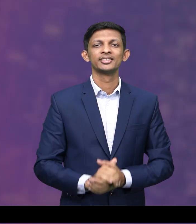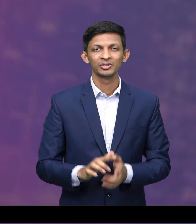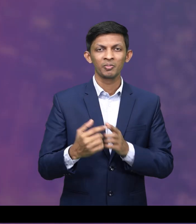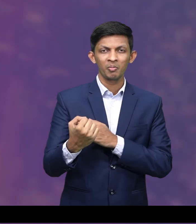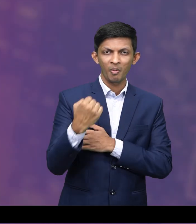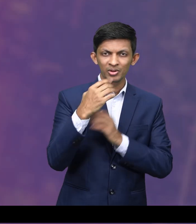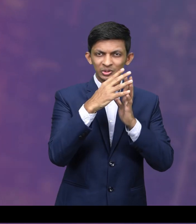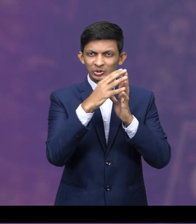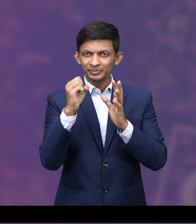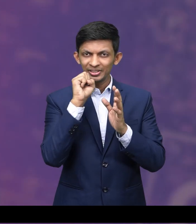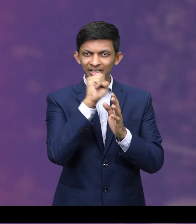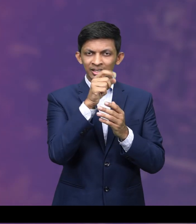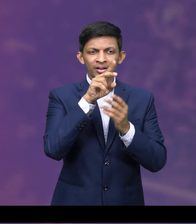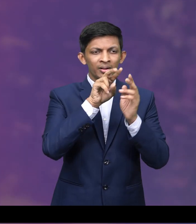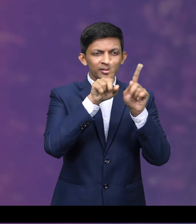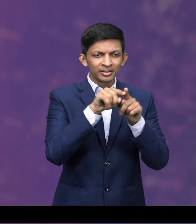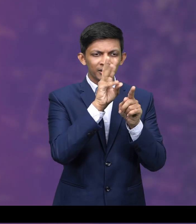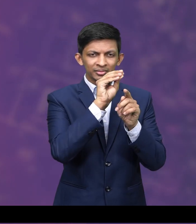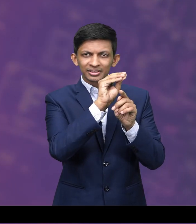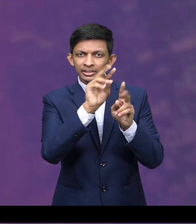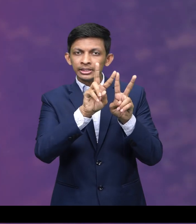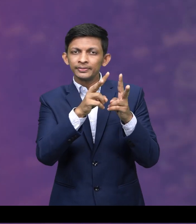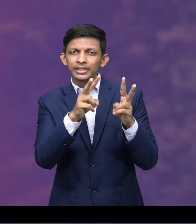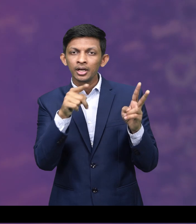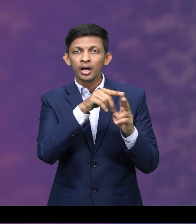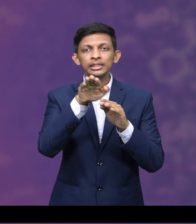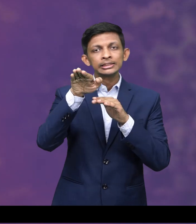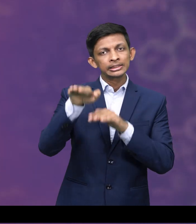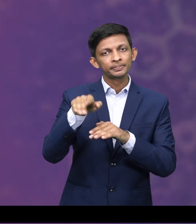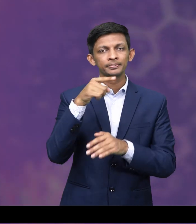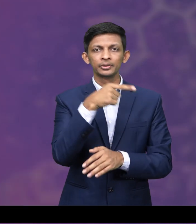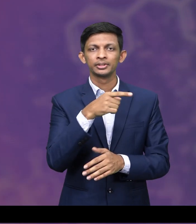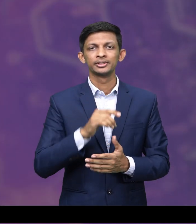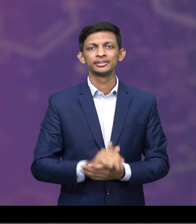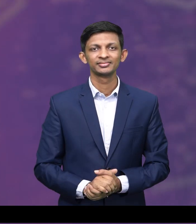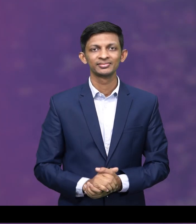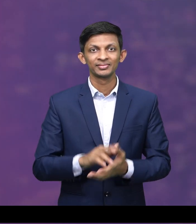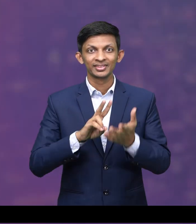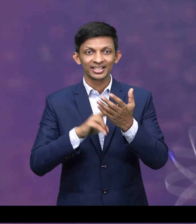ఒక మూలకం యొక్క అయనీకరణ శక్తి దానిపై ఆధారపడి ఉంటుంది. న్యూక్లియర్